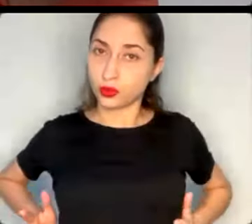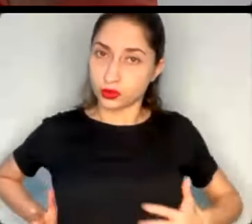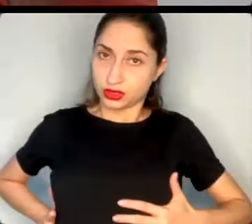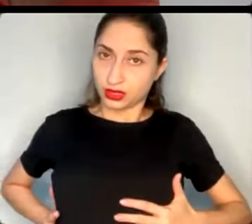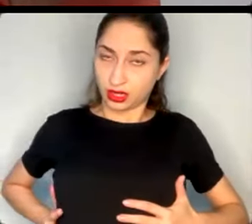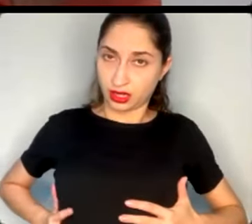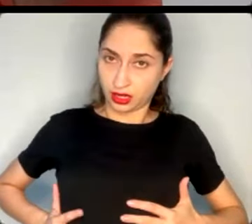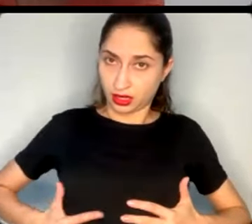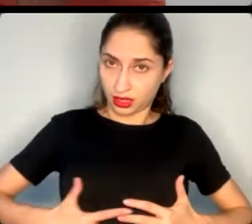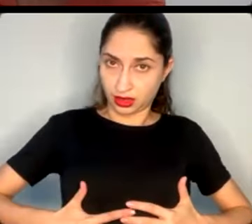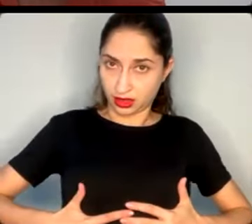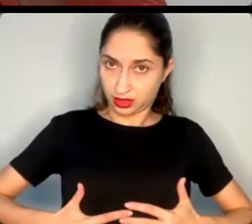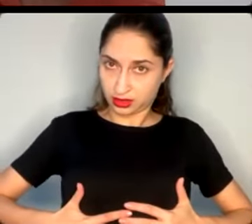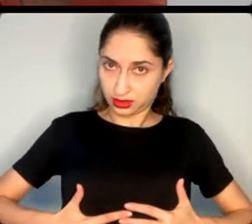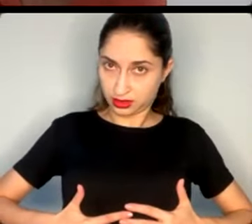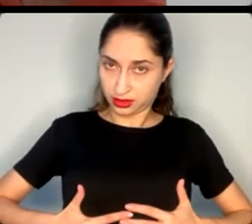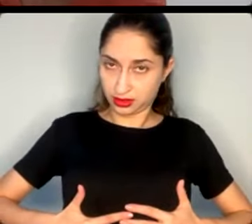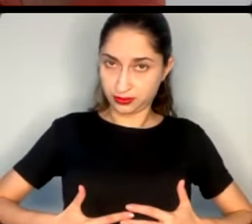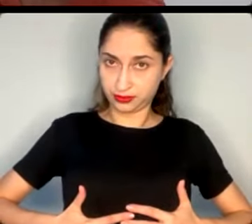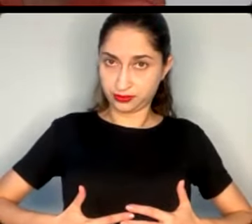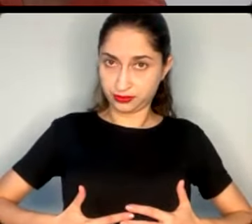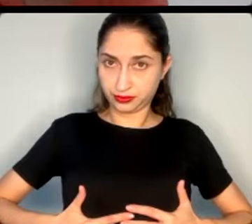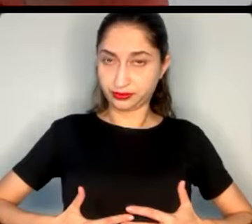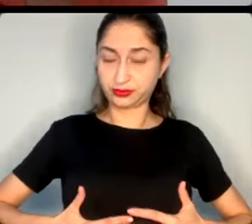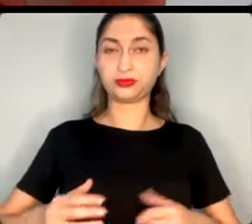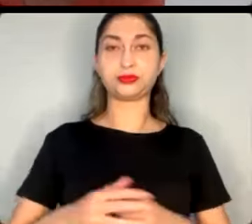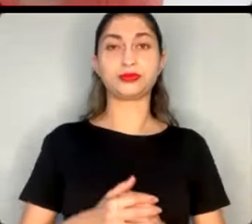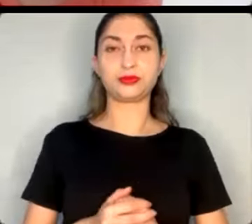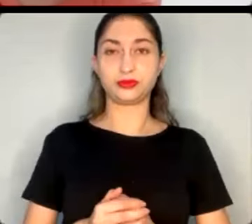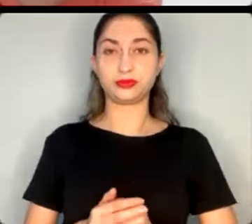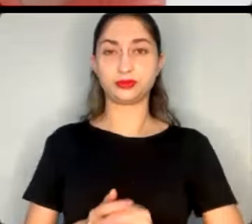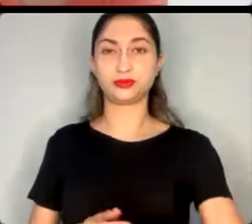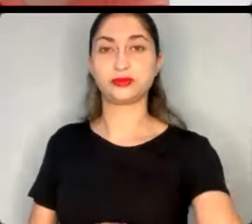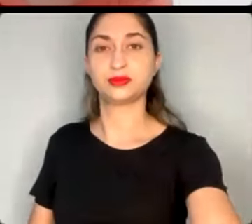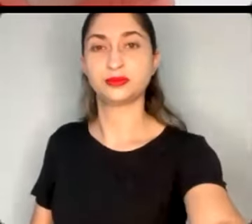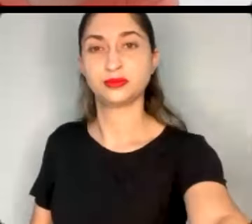Essas primeiras 10 costelas, elas estão